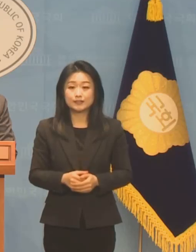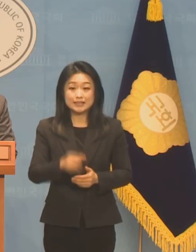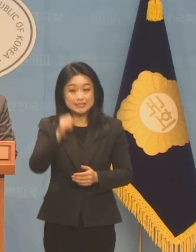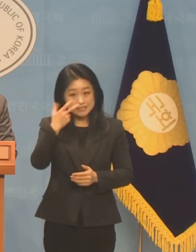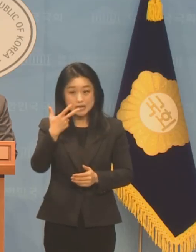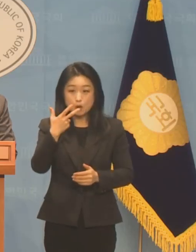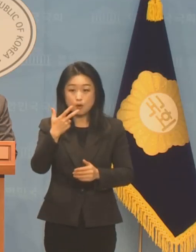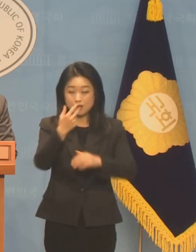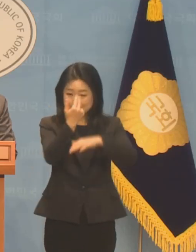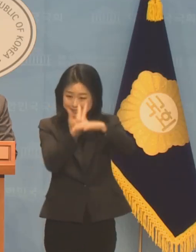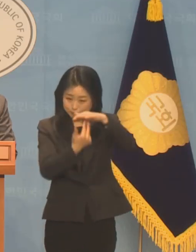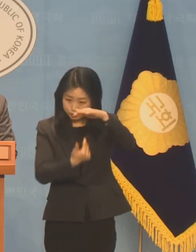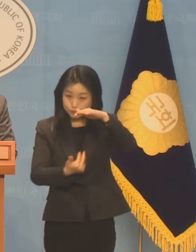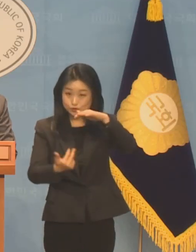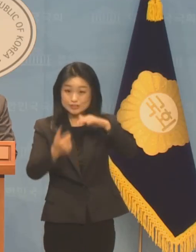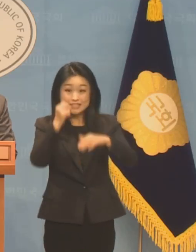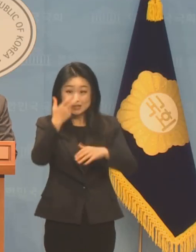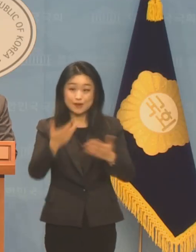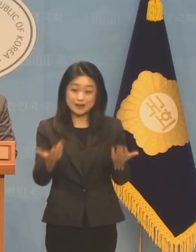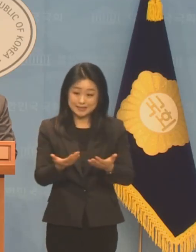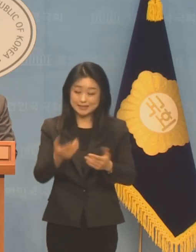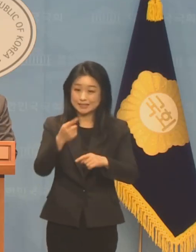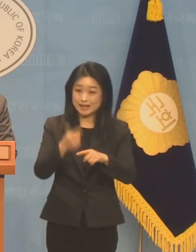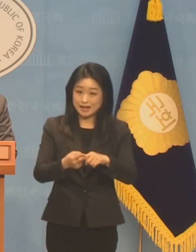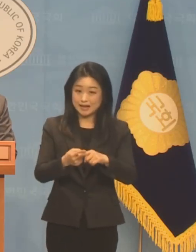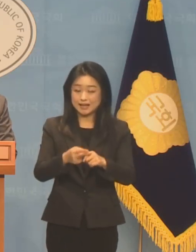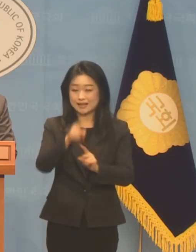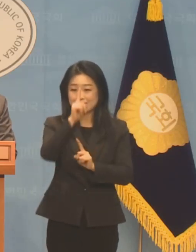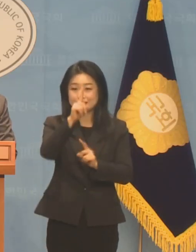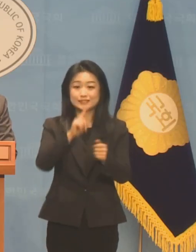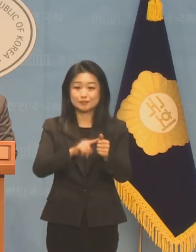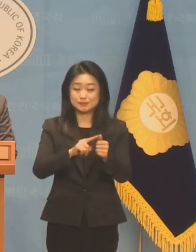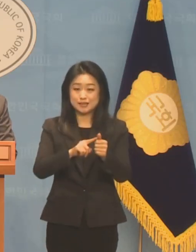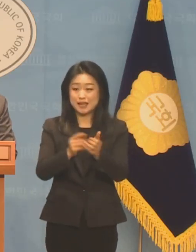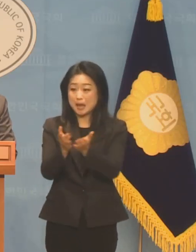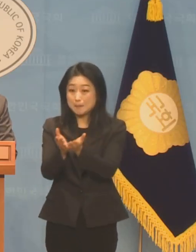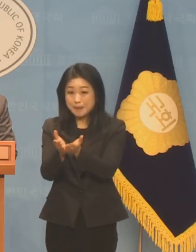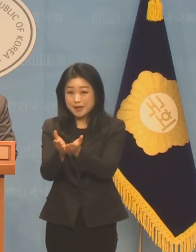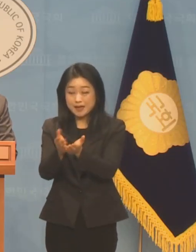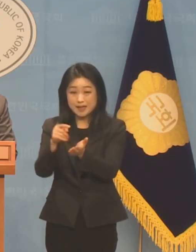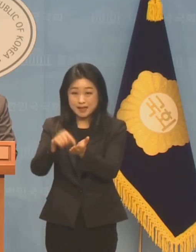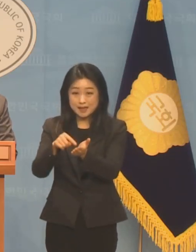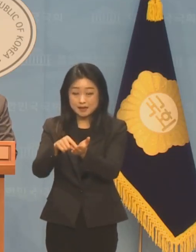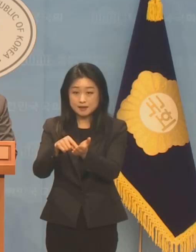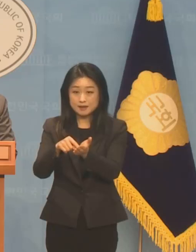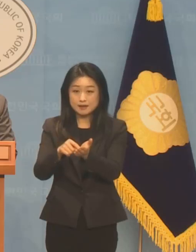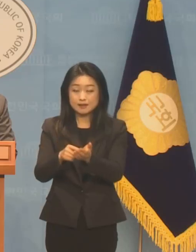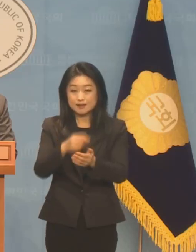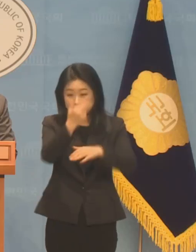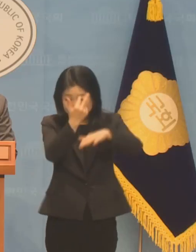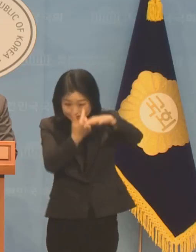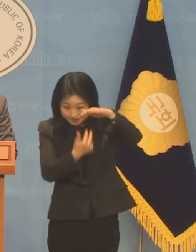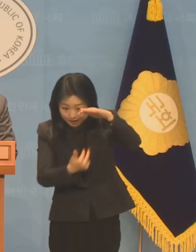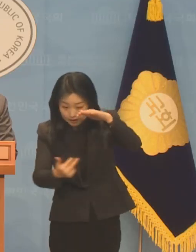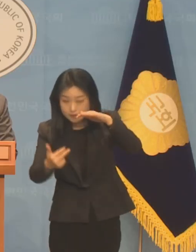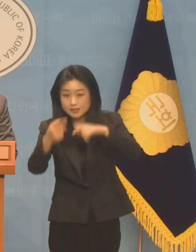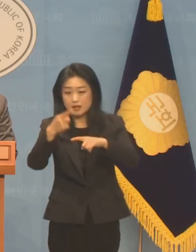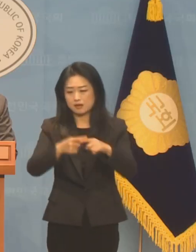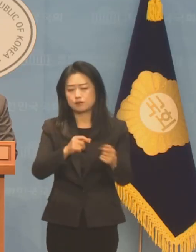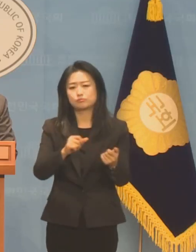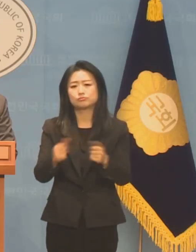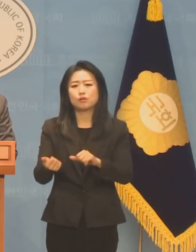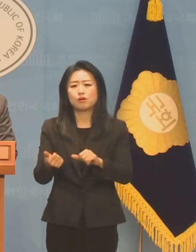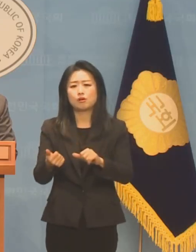차 잠수사 22살 이군이 차이가 없는 선박 작업을 하다 사망하였음에도 반년 만에